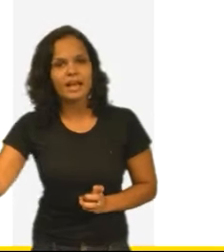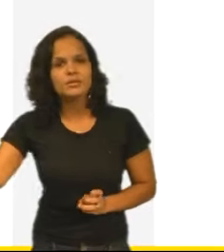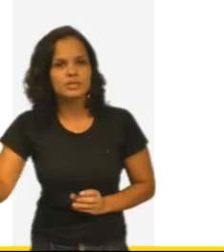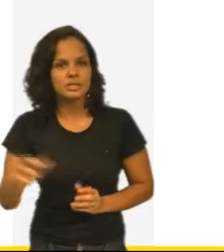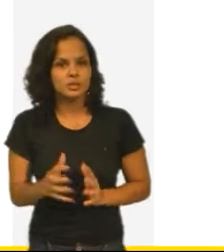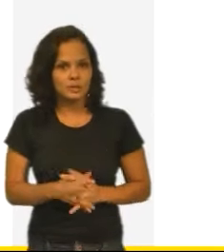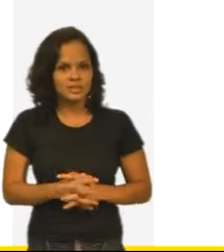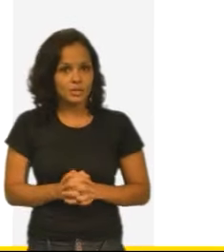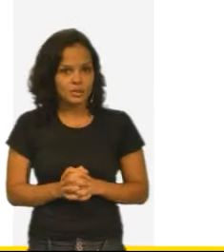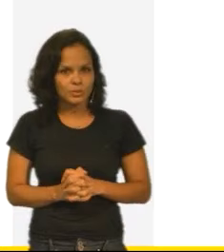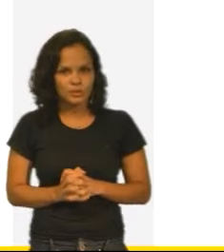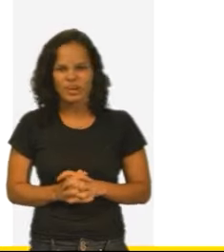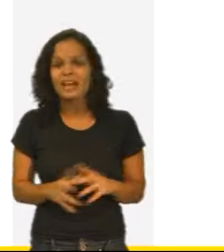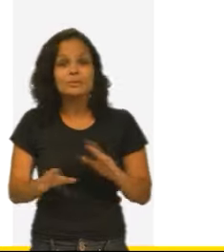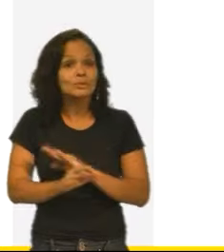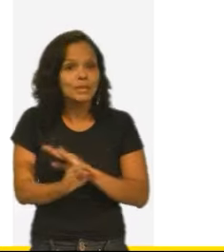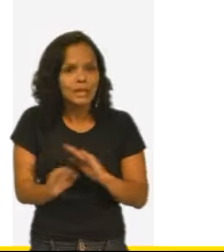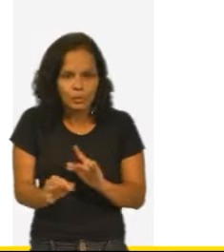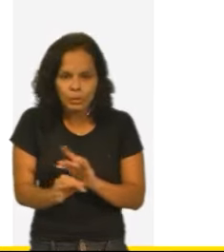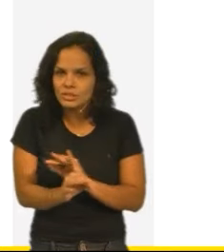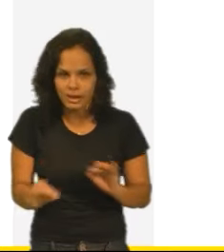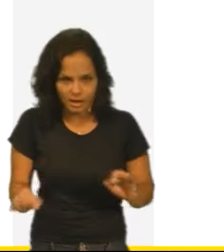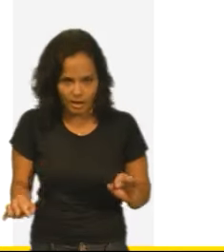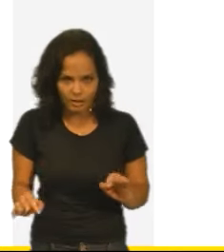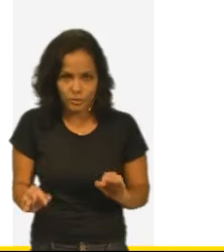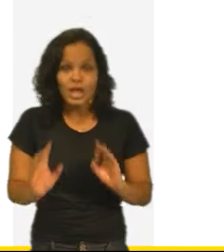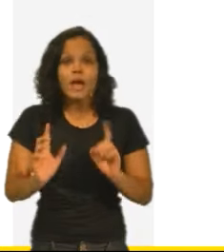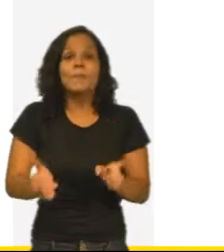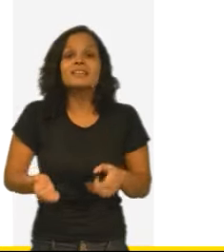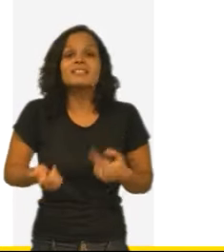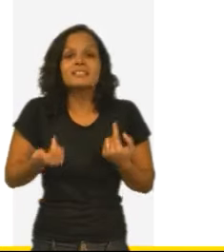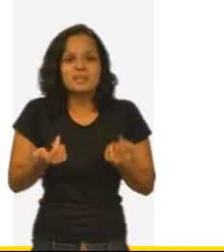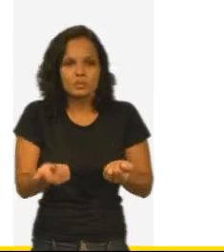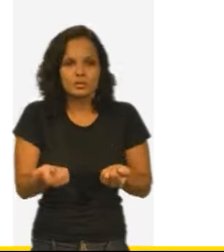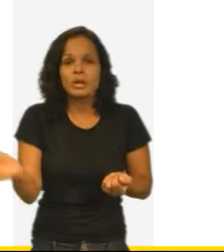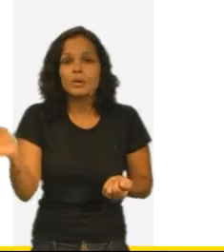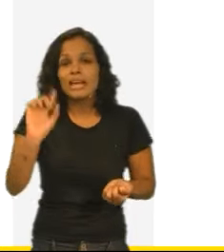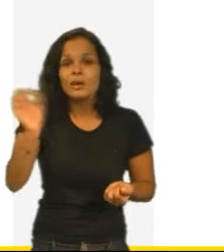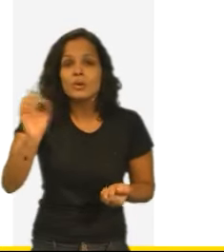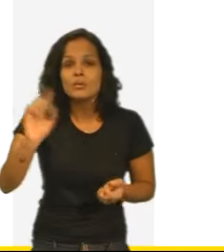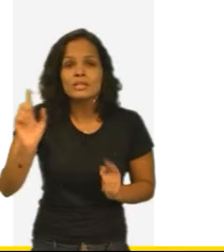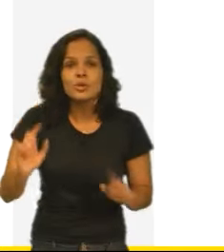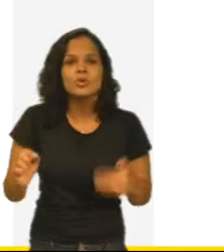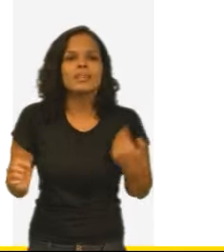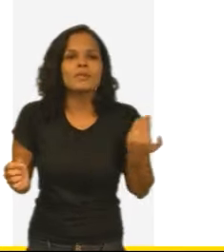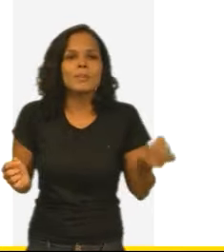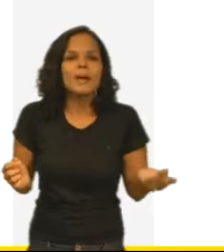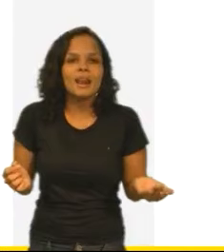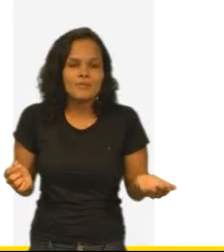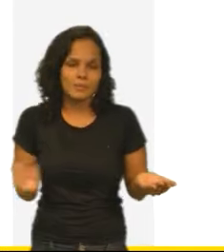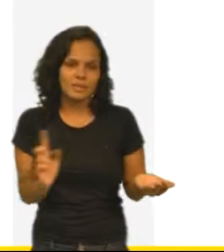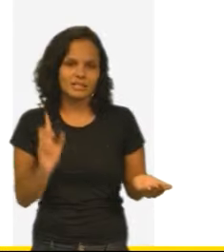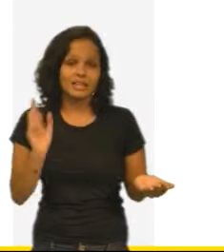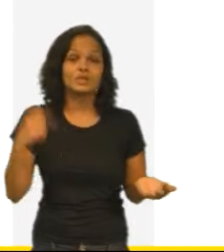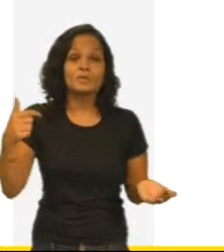está errado dizer que os brasileiros são educados? Não, não está errado. Mas nessa construção, eu não quis concordar com a palavra brasileiros, mas